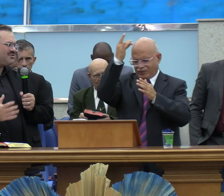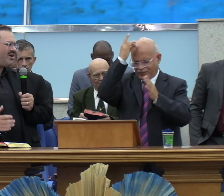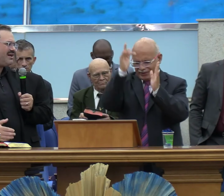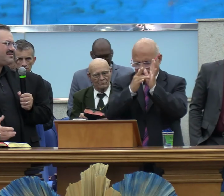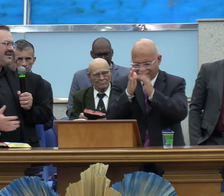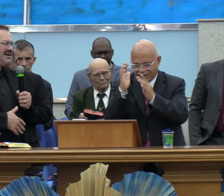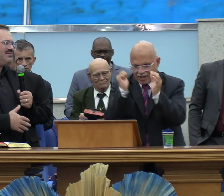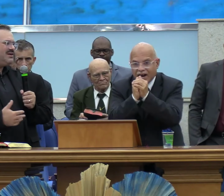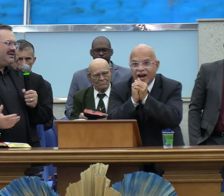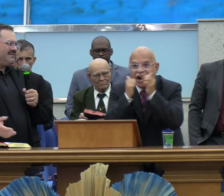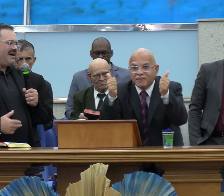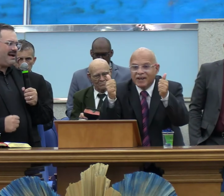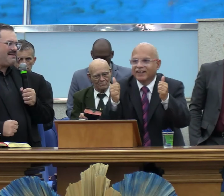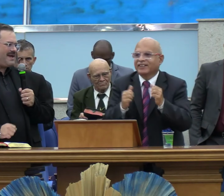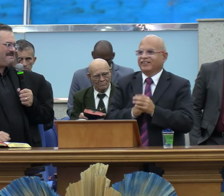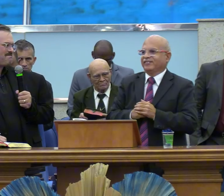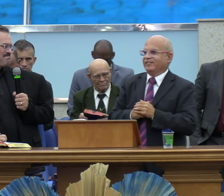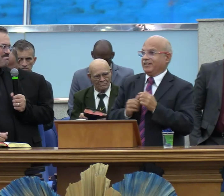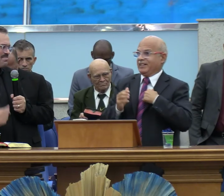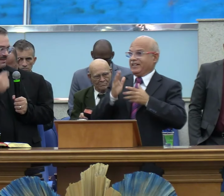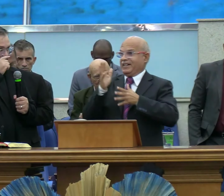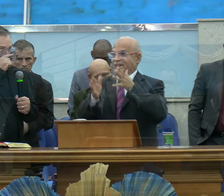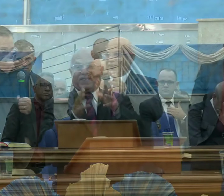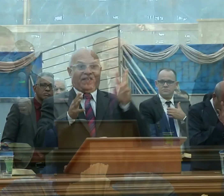tantos nós, eu, amém.